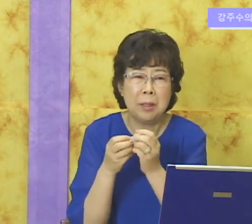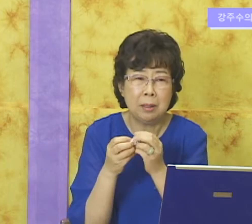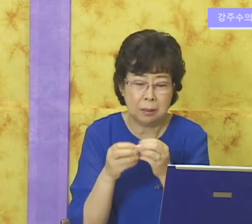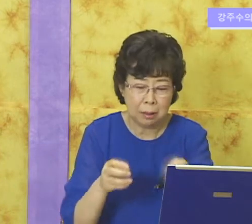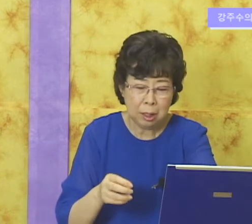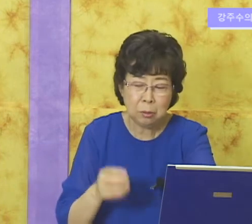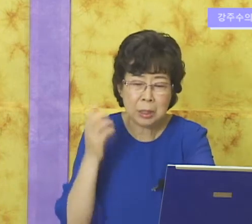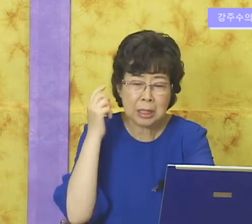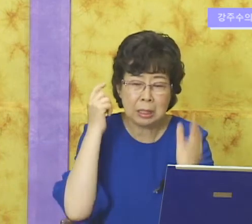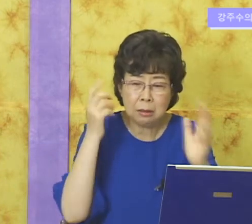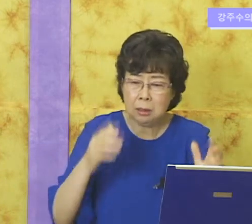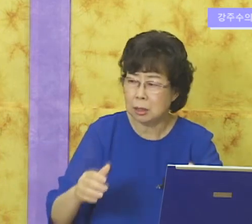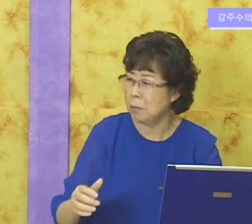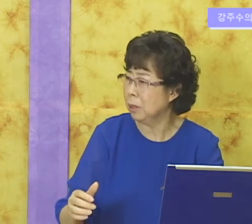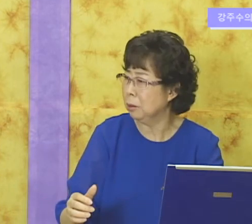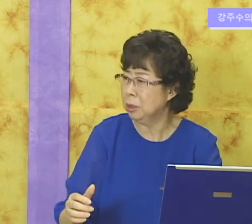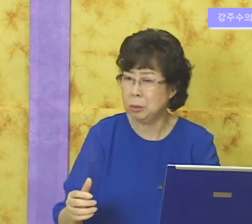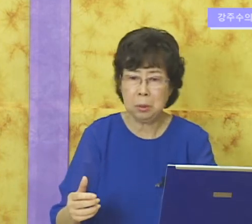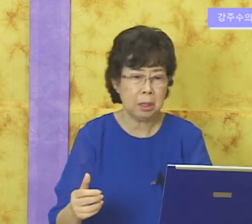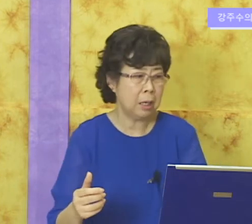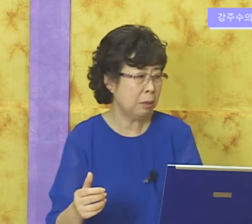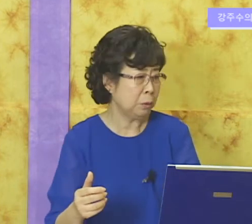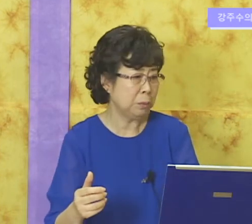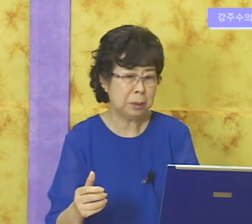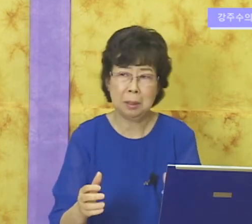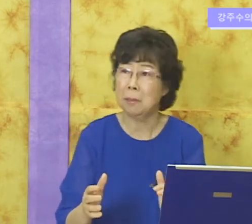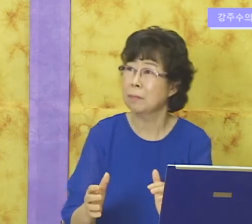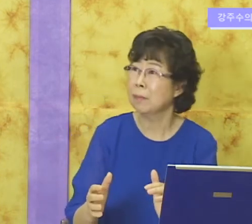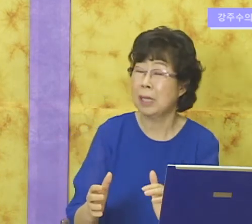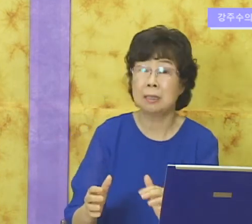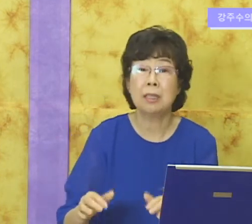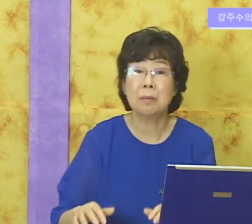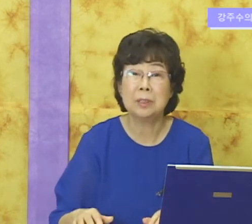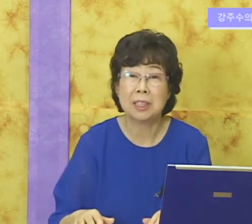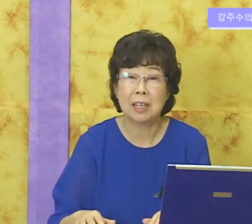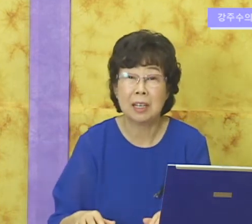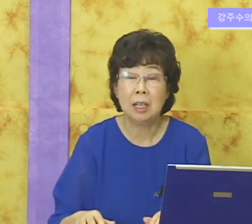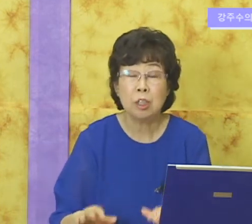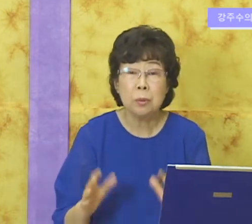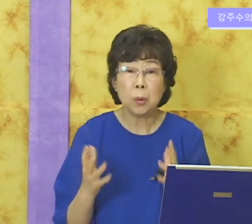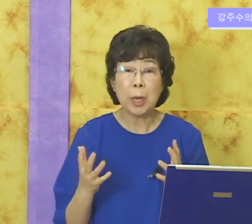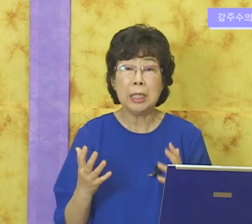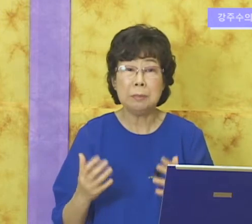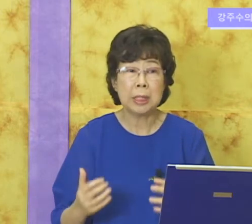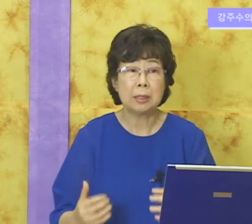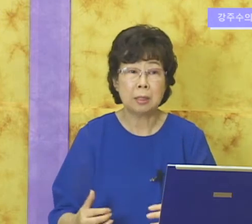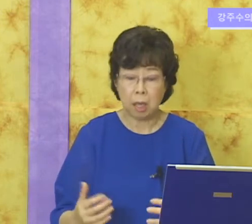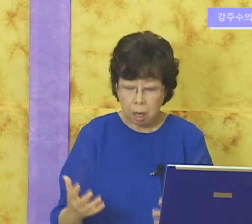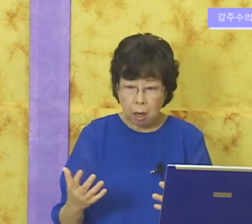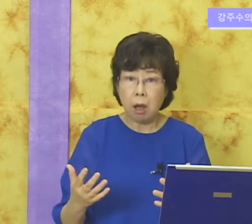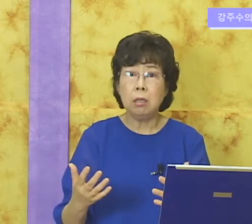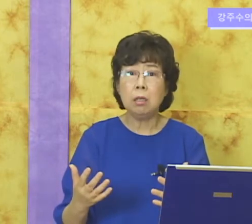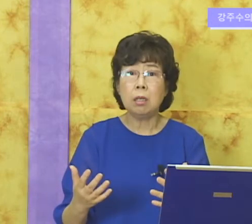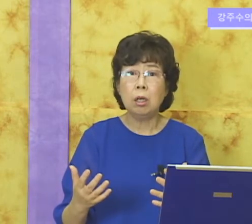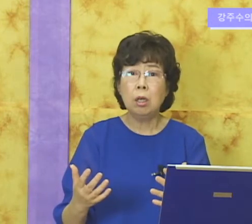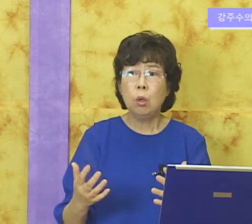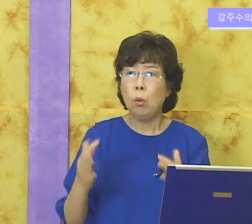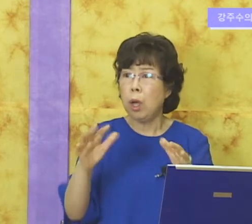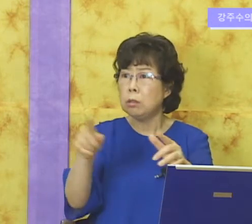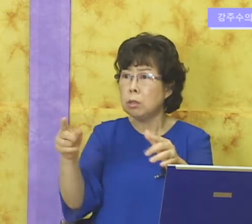내면은 우리 귀가 들리는 사람들은 어디서 소리가 나는 거 싶어서 다 쳐다보죠. 그러면 농아인 입장에서는 아니 왜 저